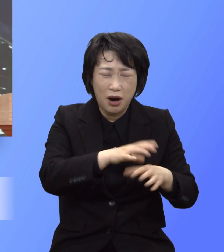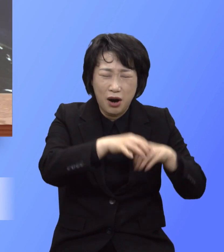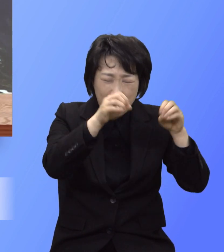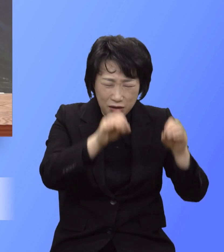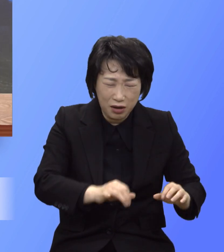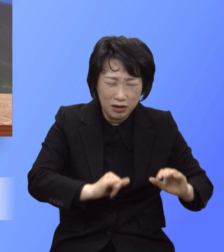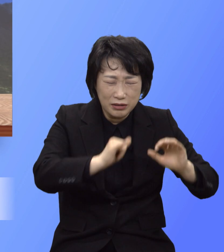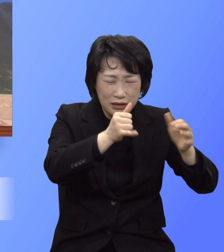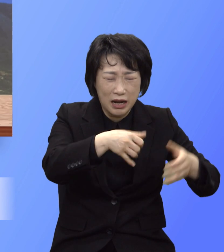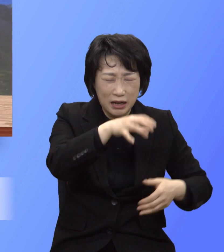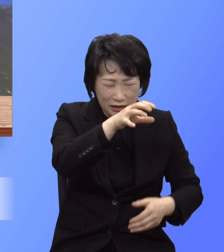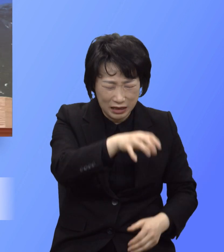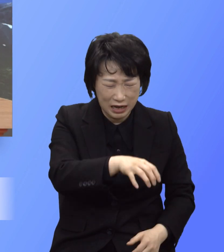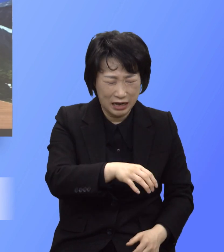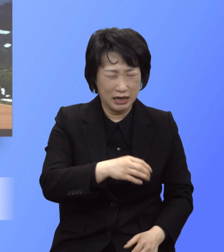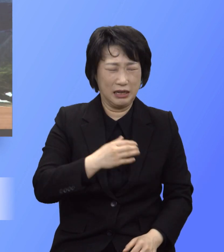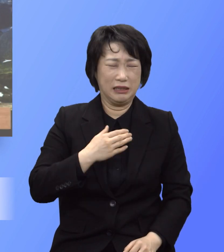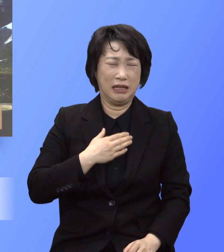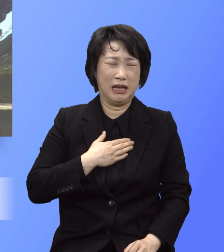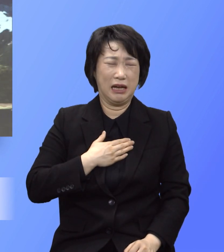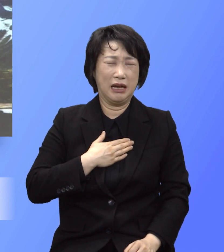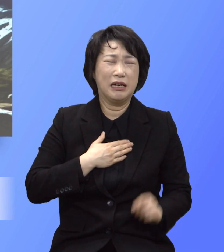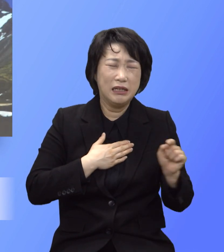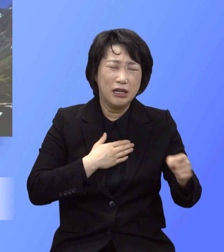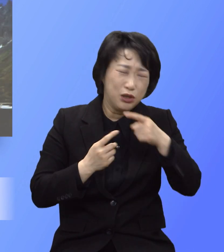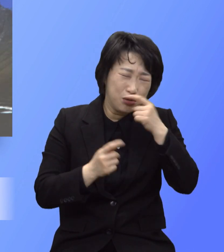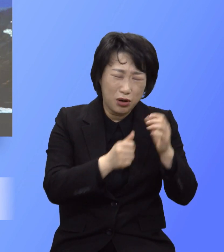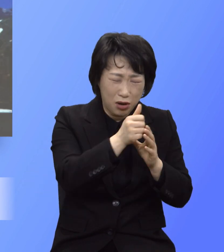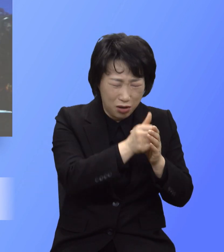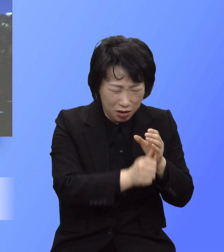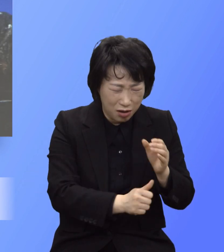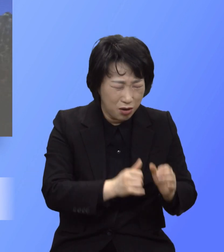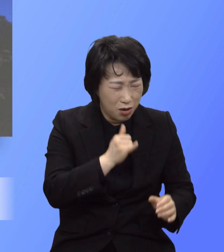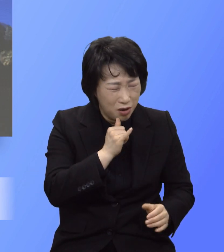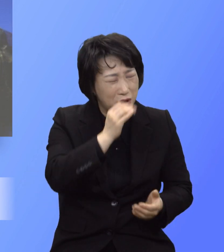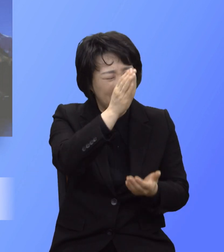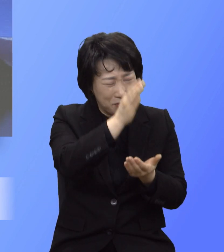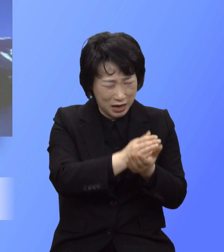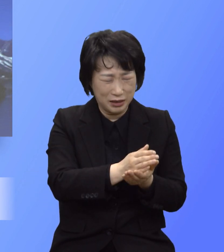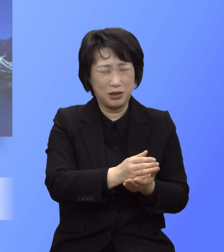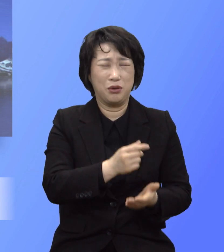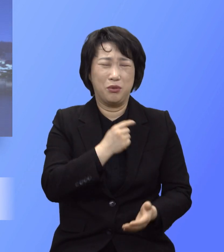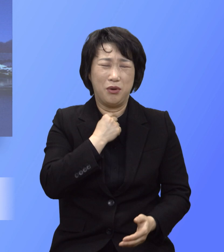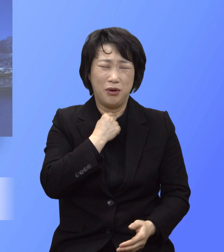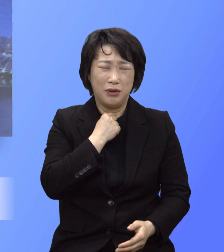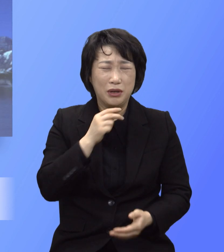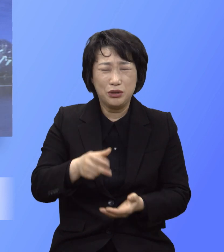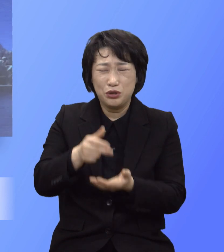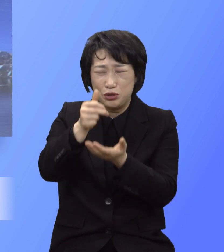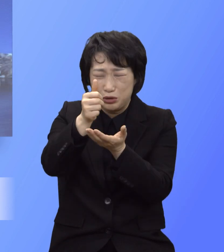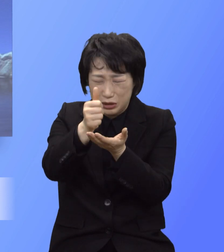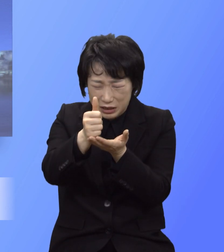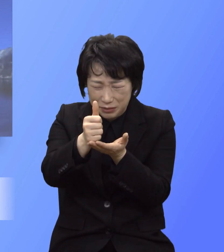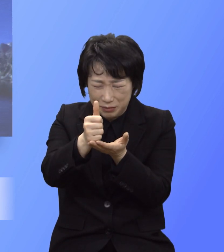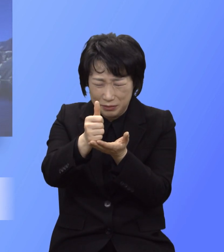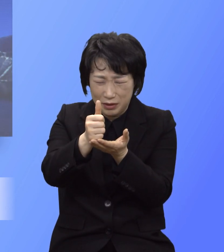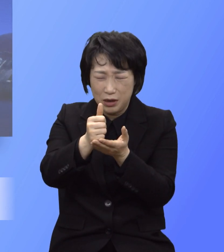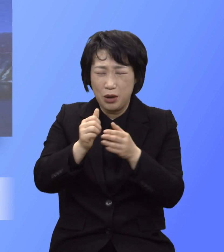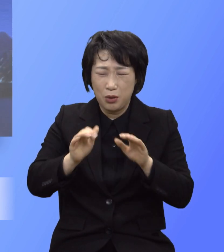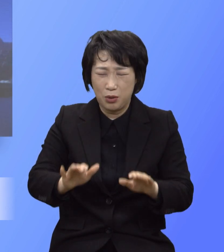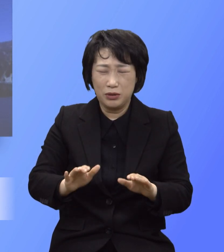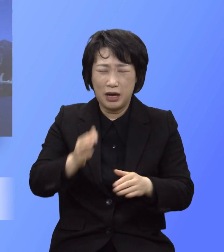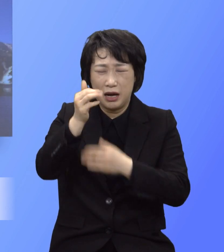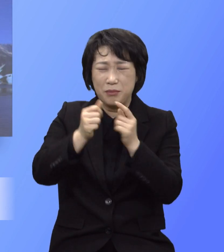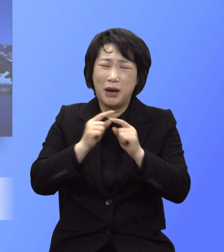허접한 세상에 유혹에 매몰되는 자가 되지 않기를 바라시는 주님,